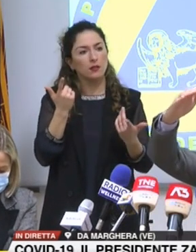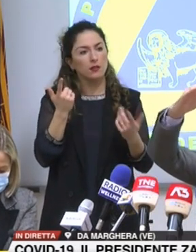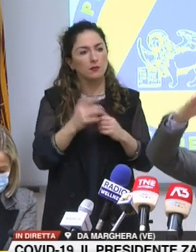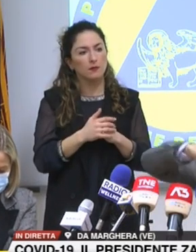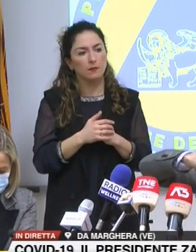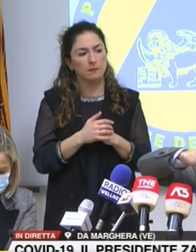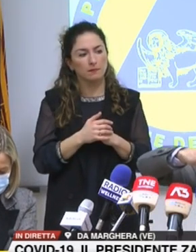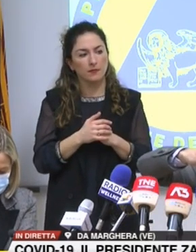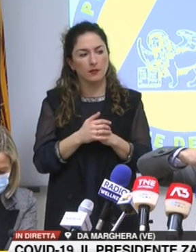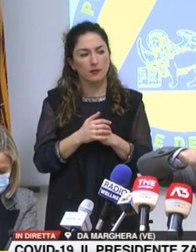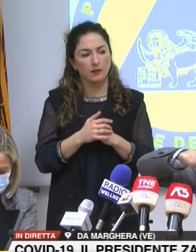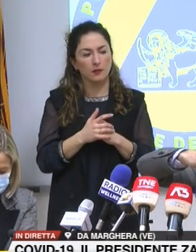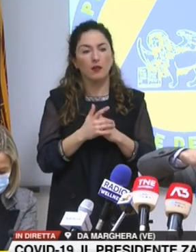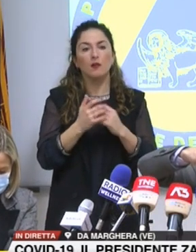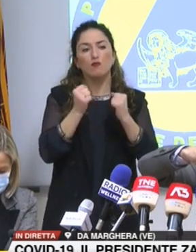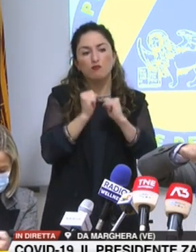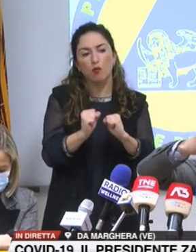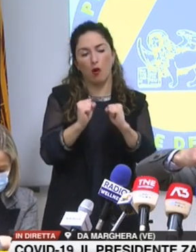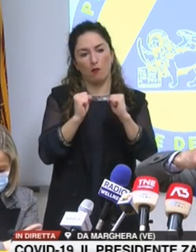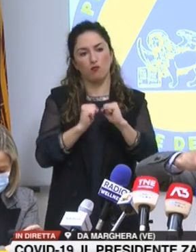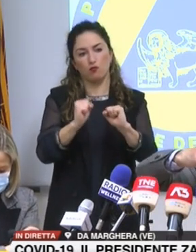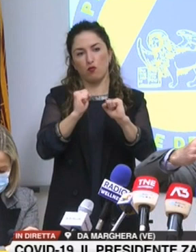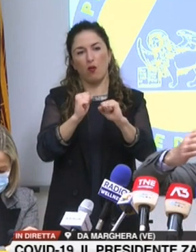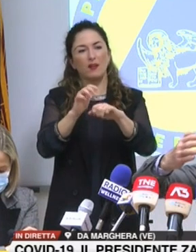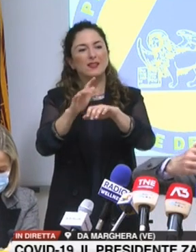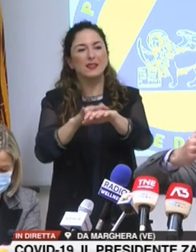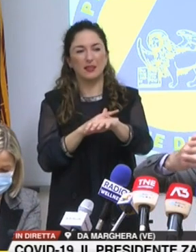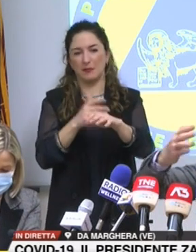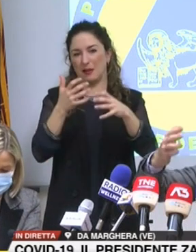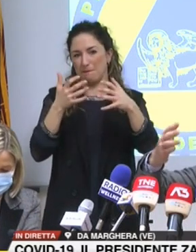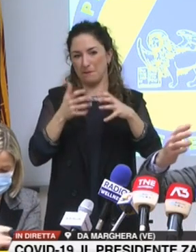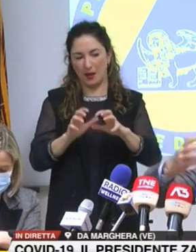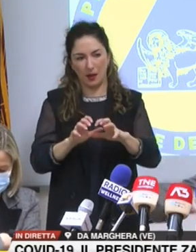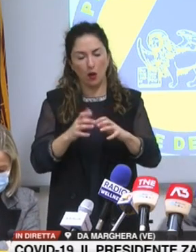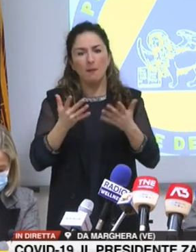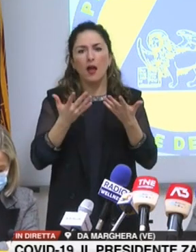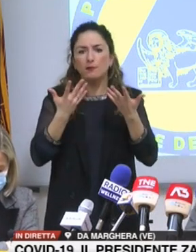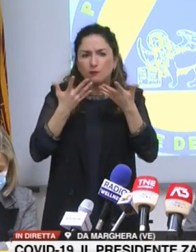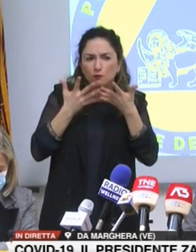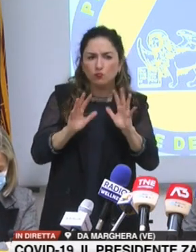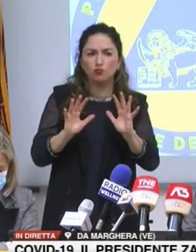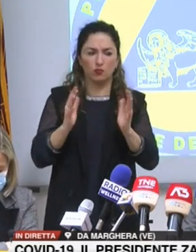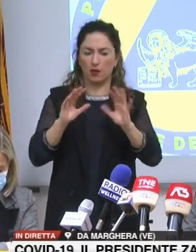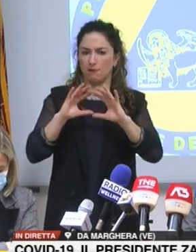amplificazioni comincia a calare di sensibilità, ma voi sapete che ormai il mondo scientifico ha adottato come